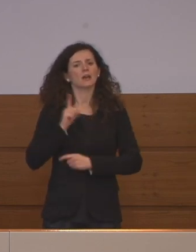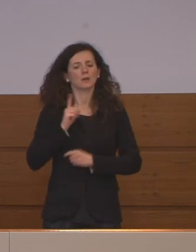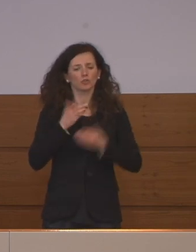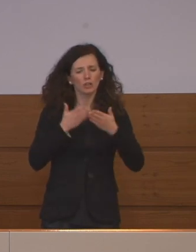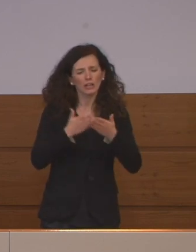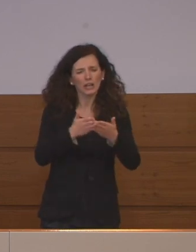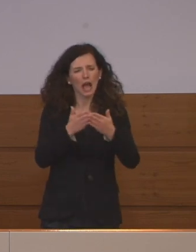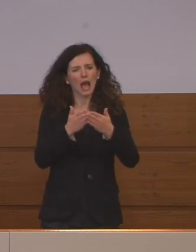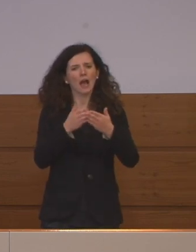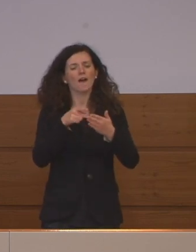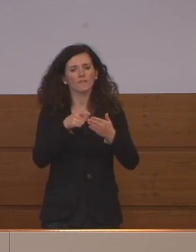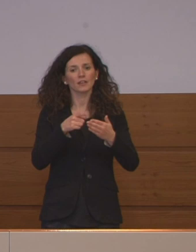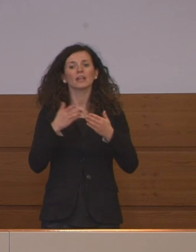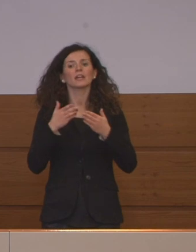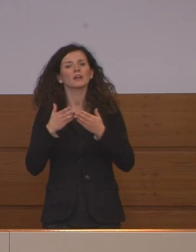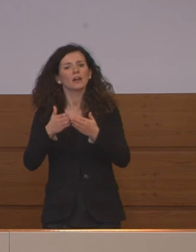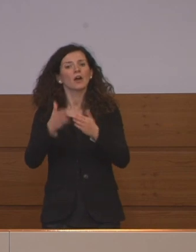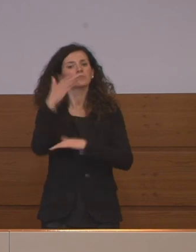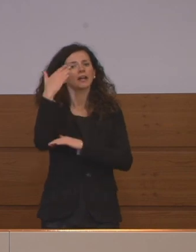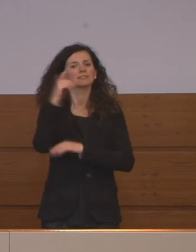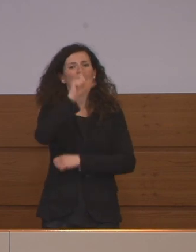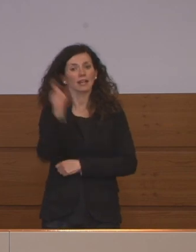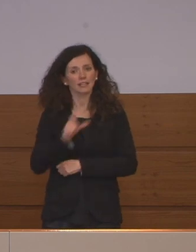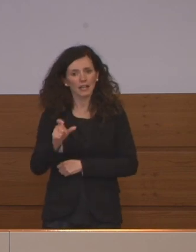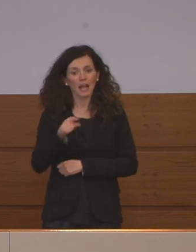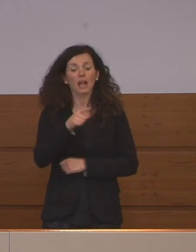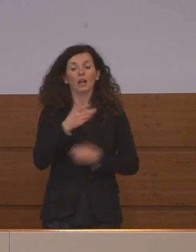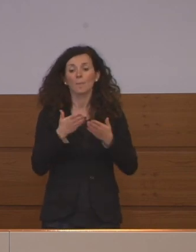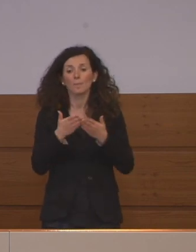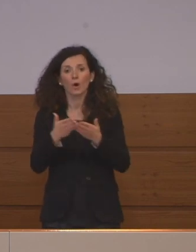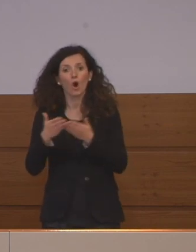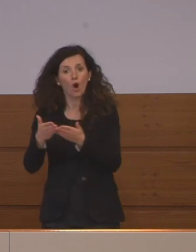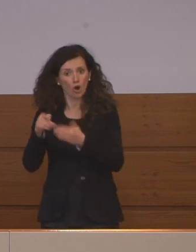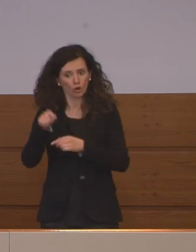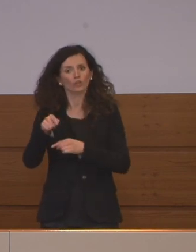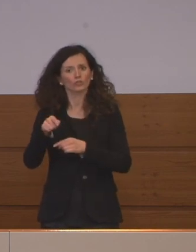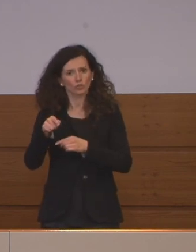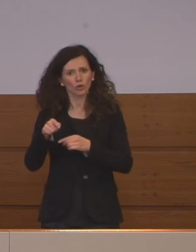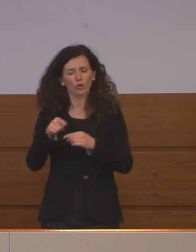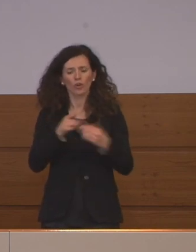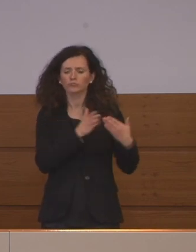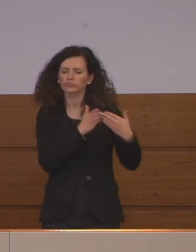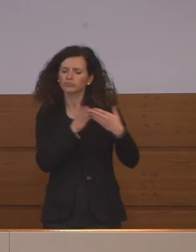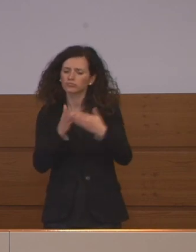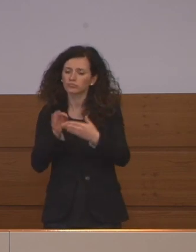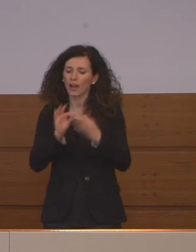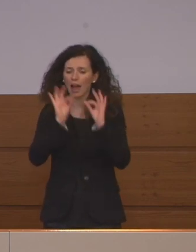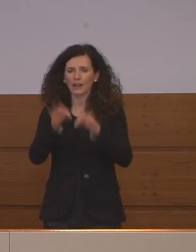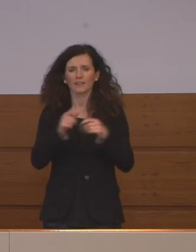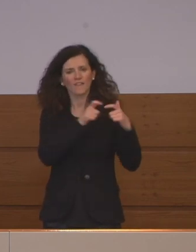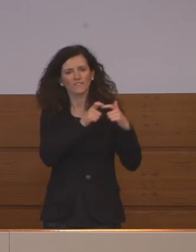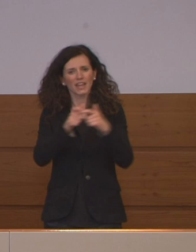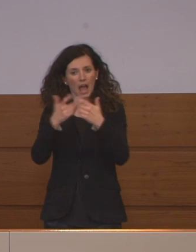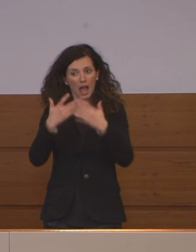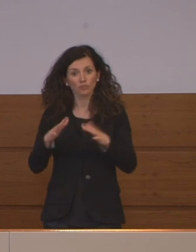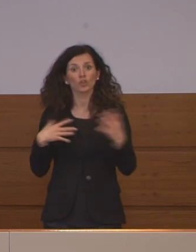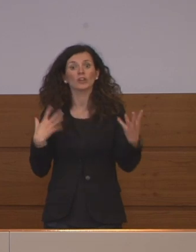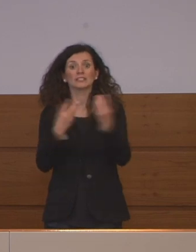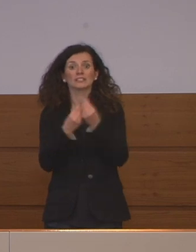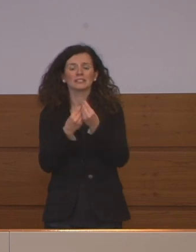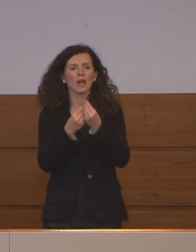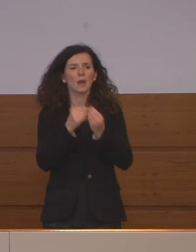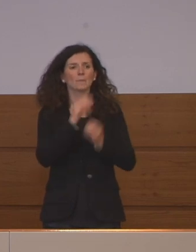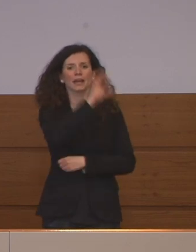e non solo che attraccano sui nostri porti e che sono arrivati alla conclusione dei loro viaggi e d'intesa con le regioni e con gli